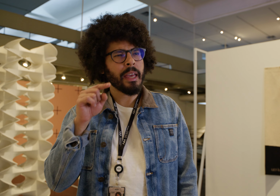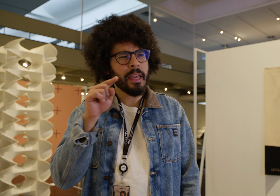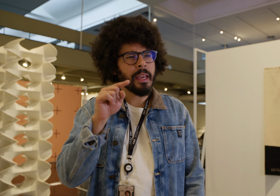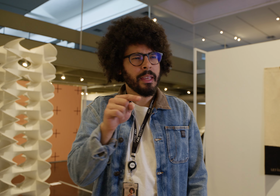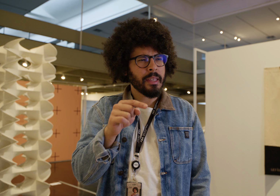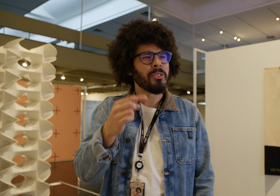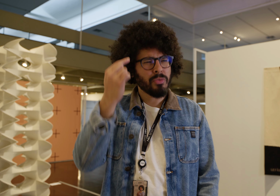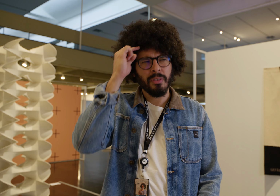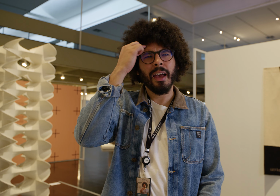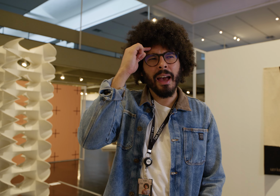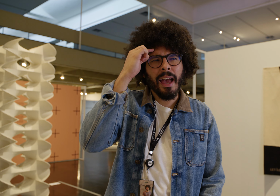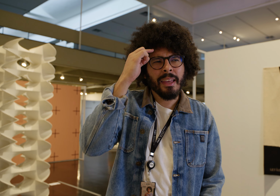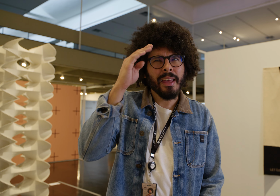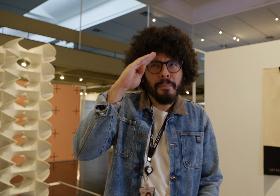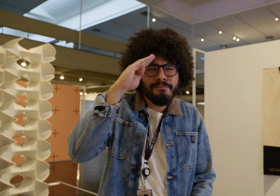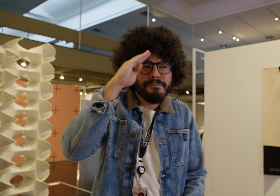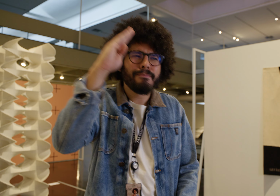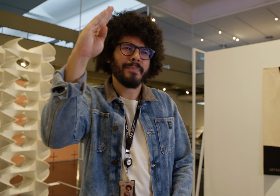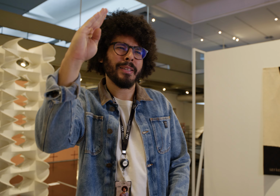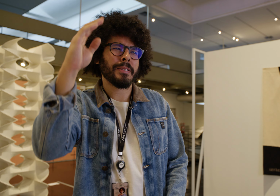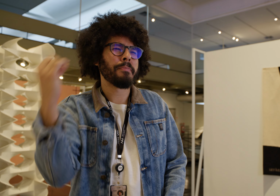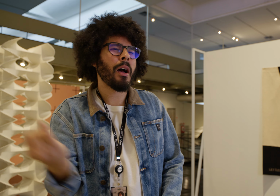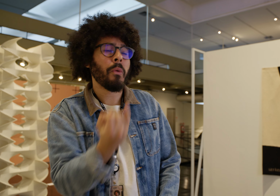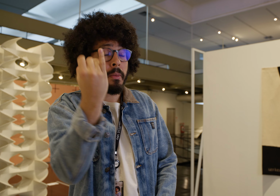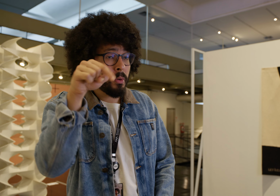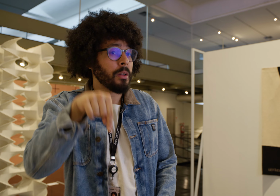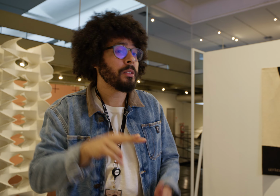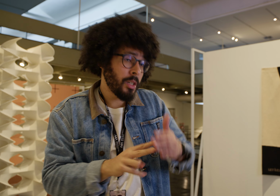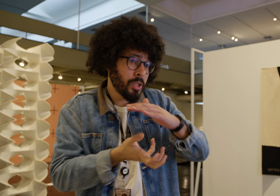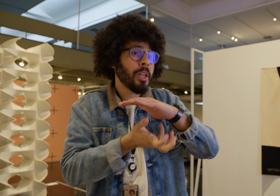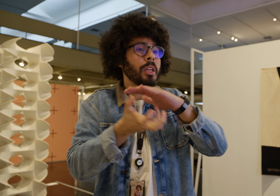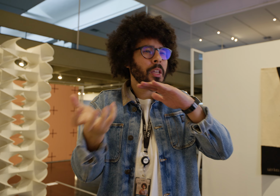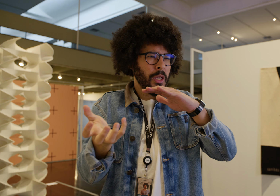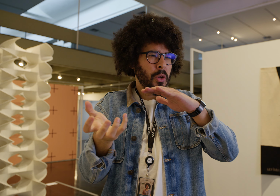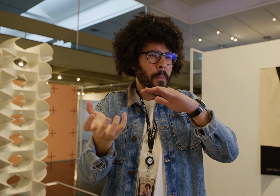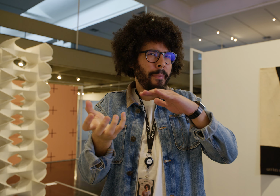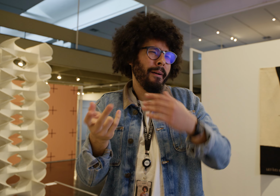E falando em ideias, o Manrio foi palco de muitas delas. Não dá para dizer que o modernismo aconteceu de um jeito